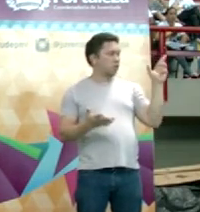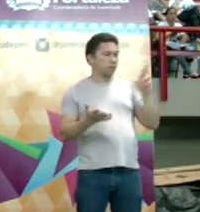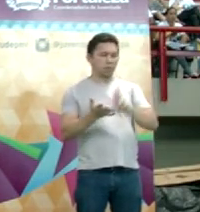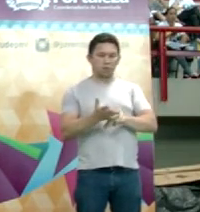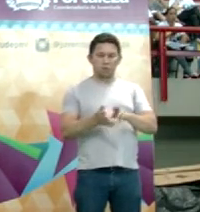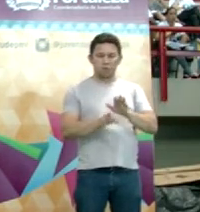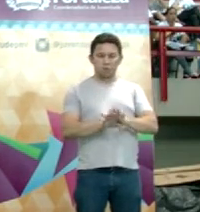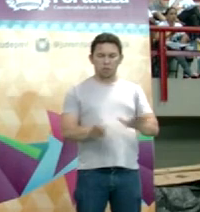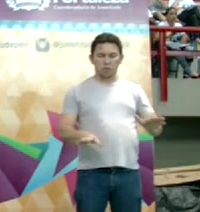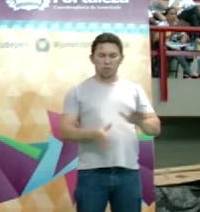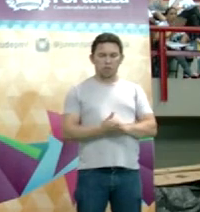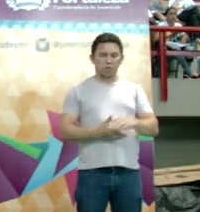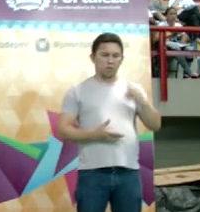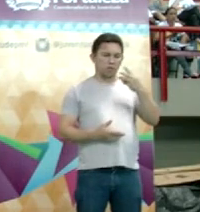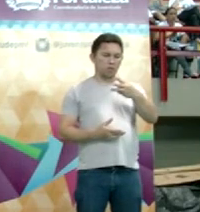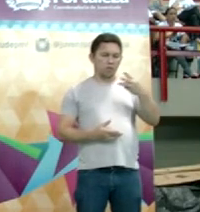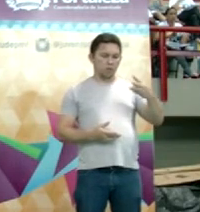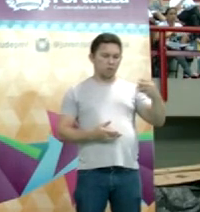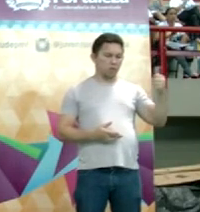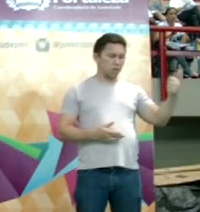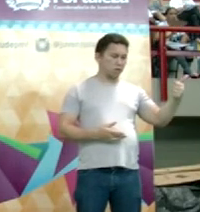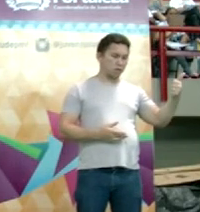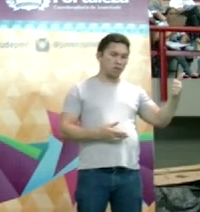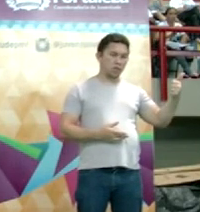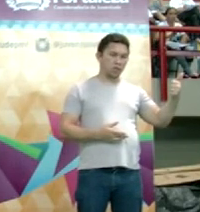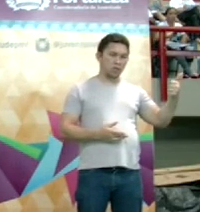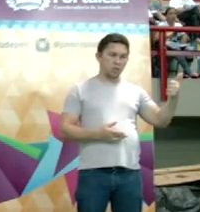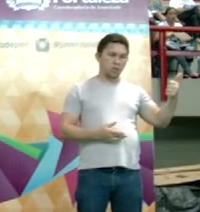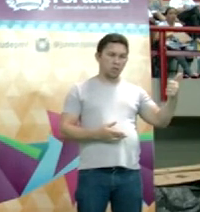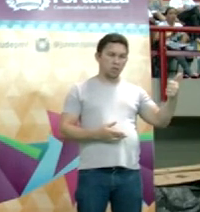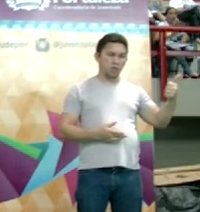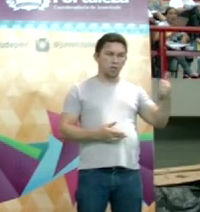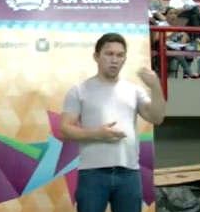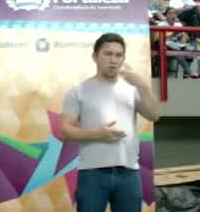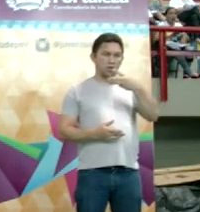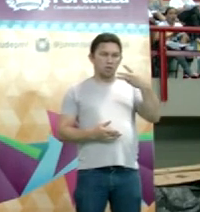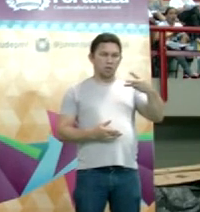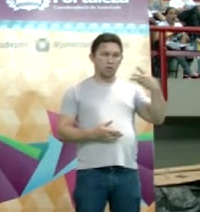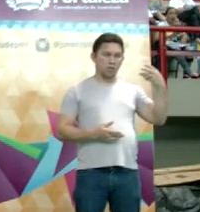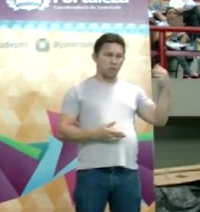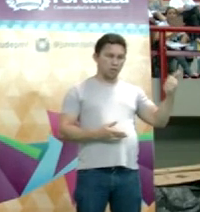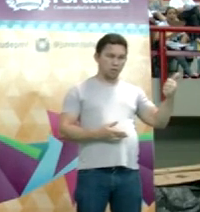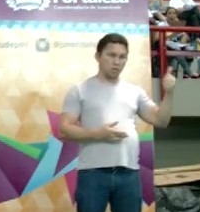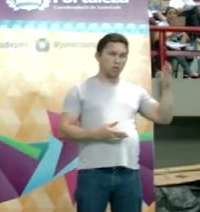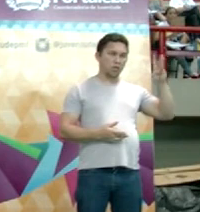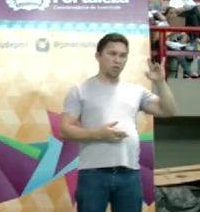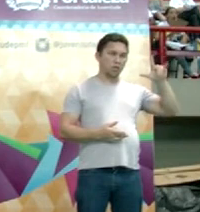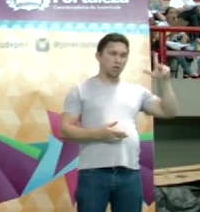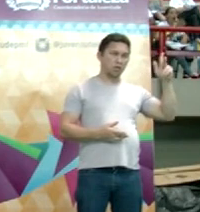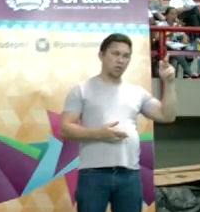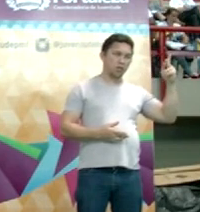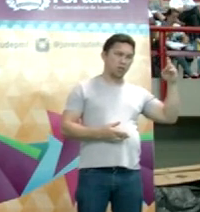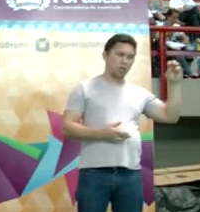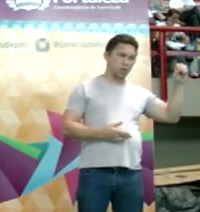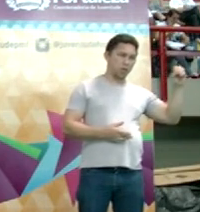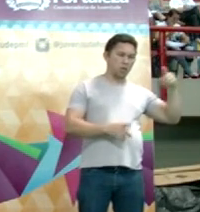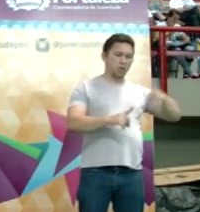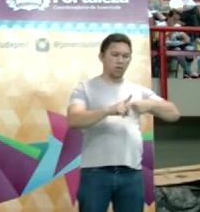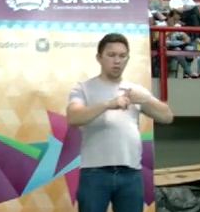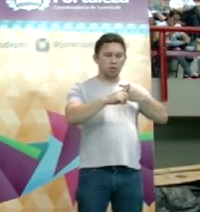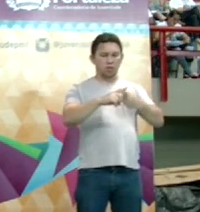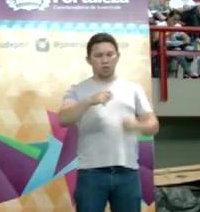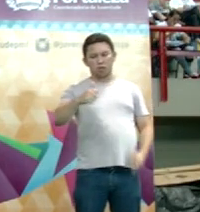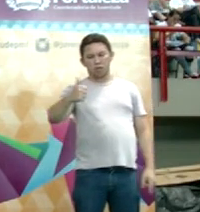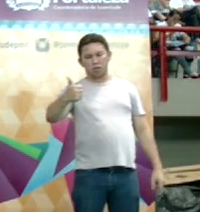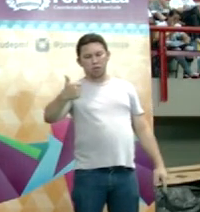apenas dessa forma, 331, foram 331 bilhões de xícaras,